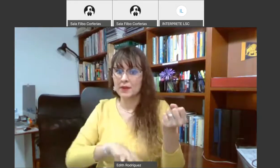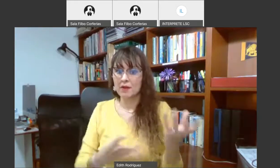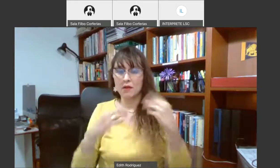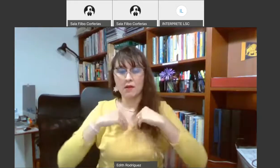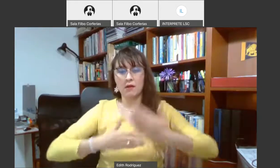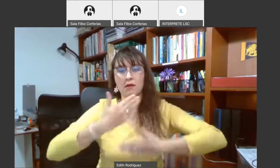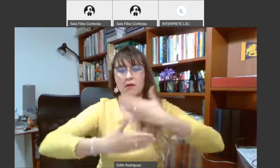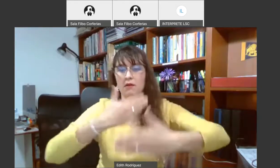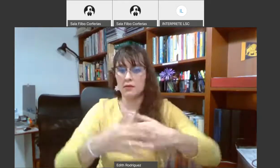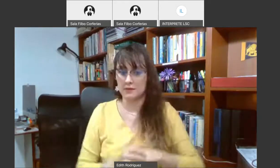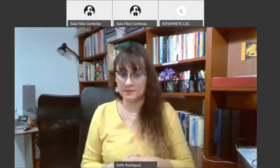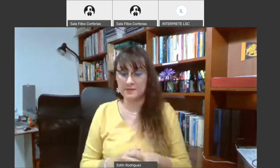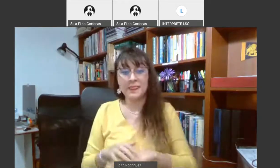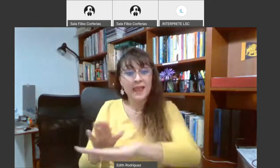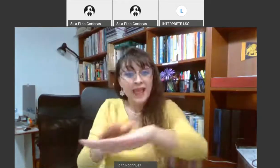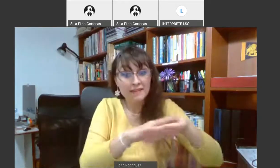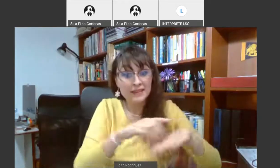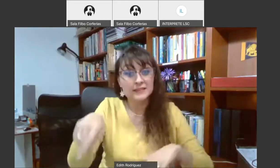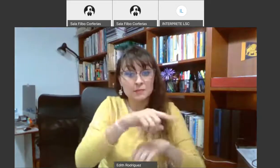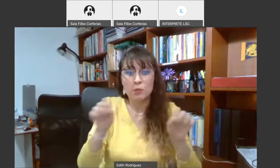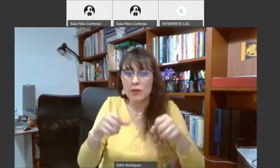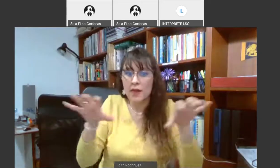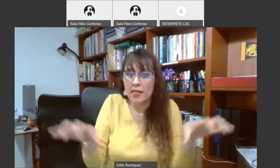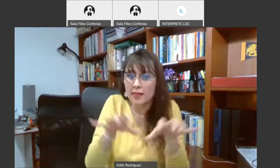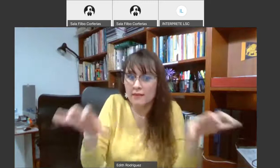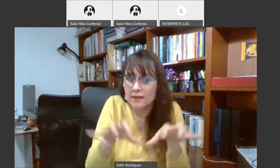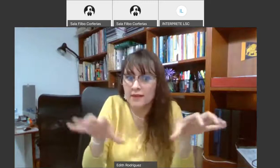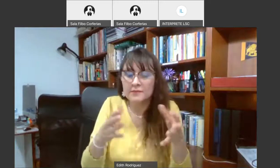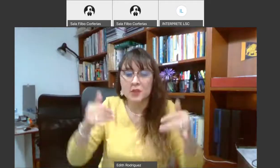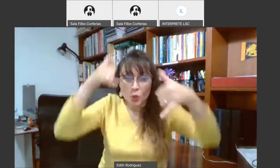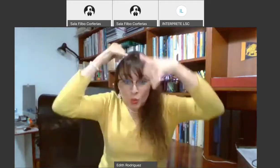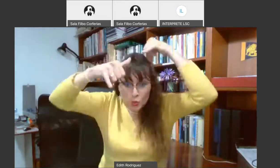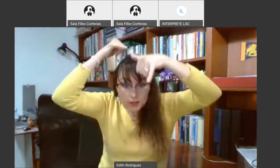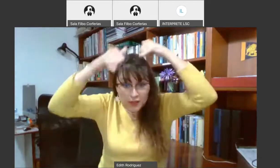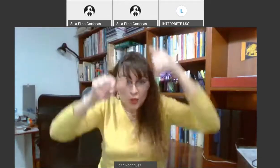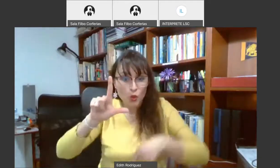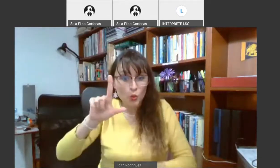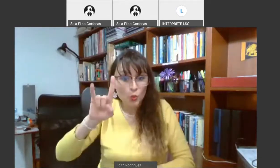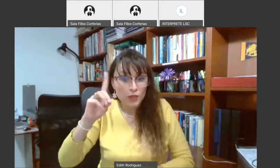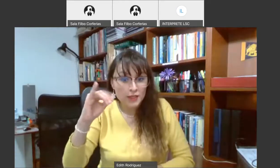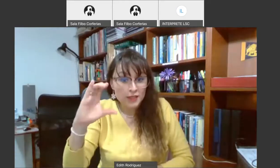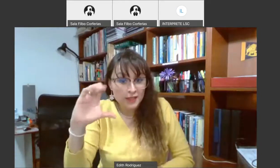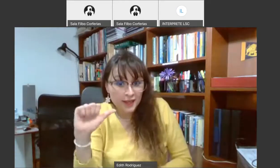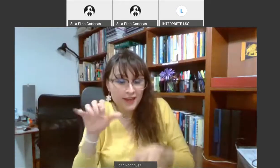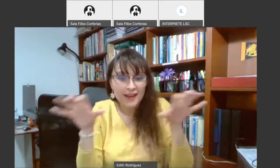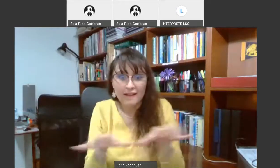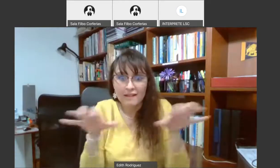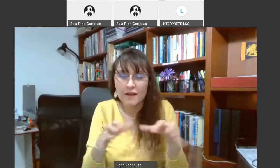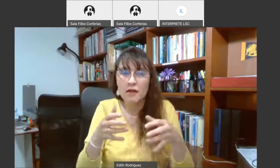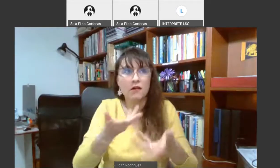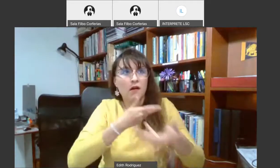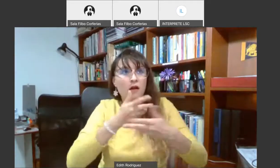poder compartir con otras personas, con personas oyentes, y esto genera que las personas sordas se conviertan en personas